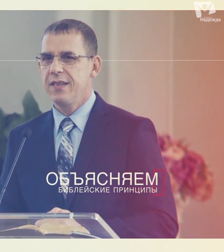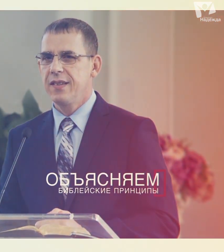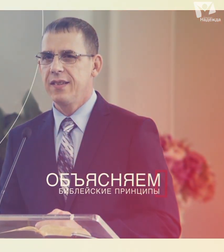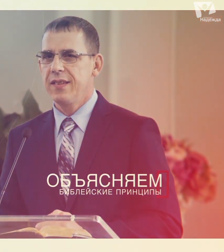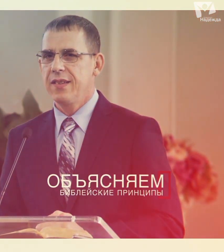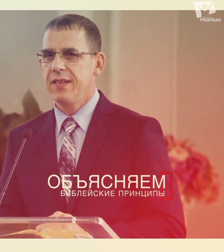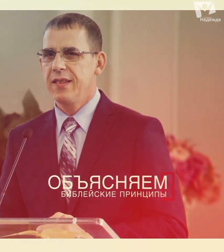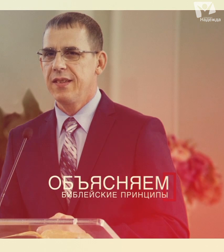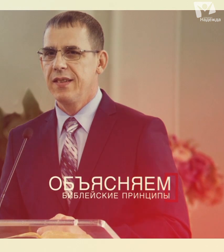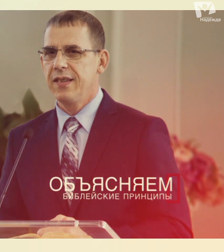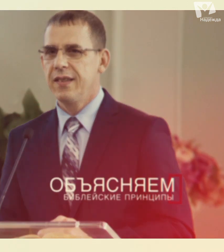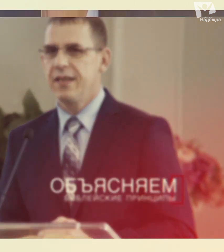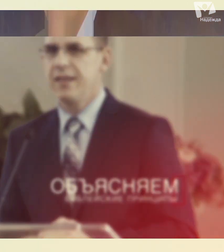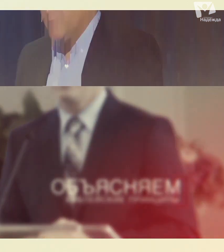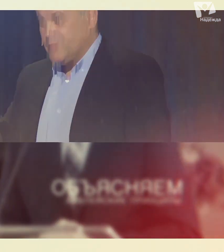ну